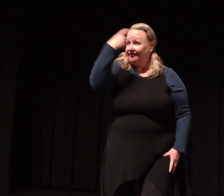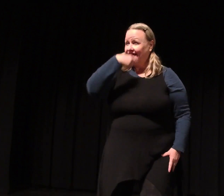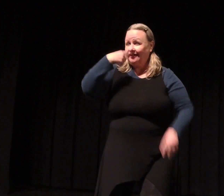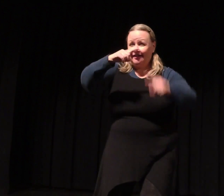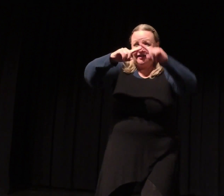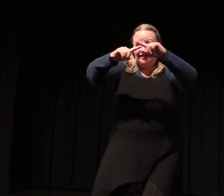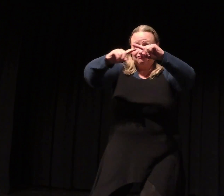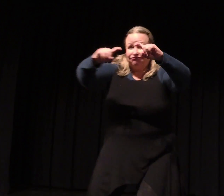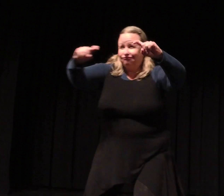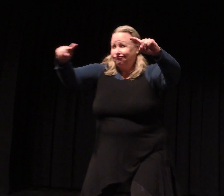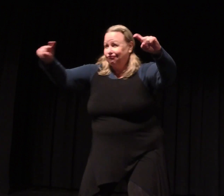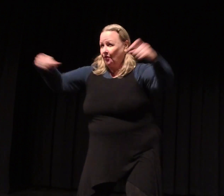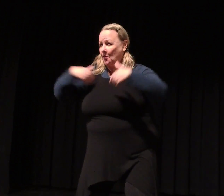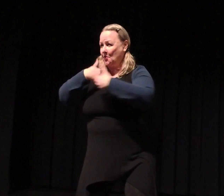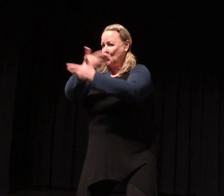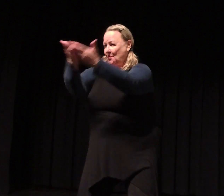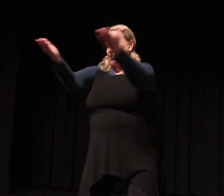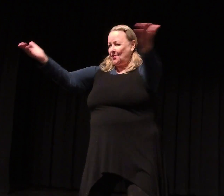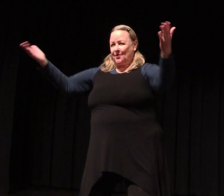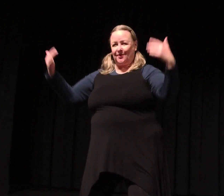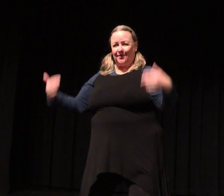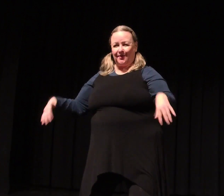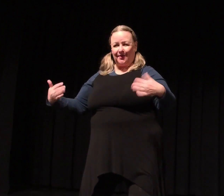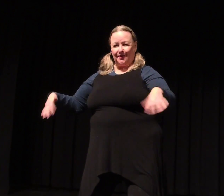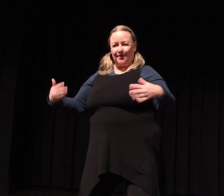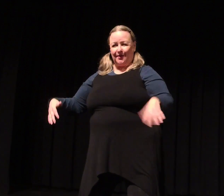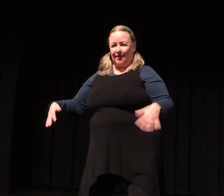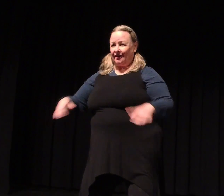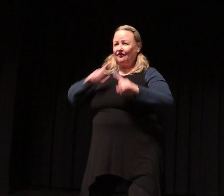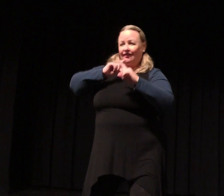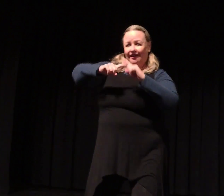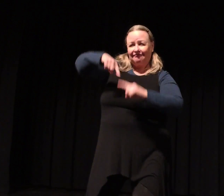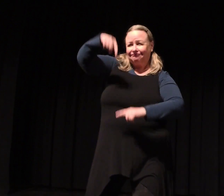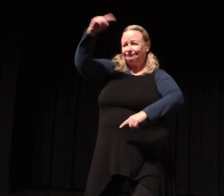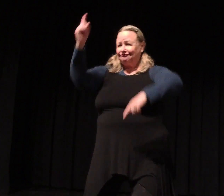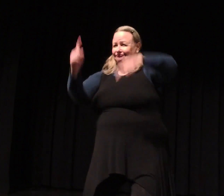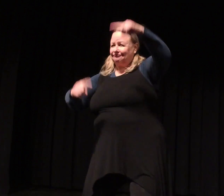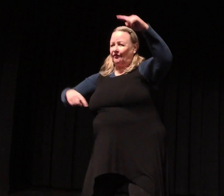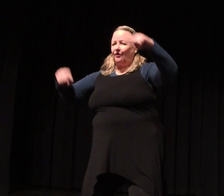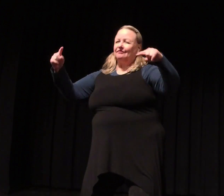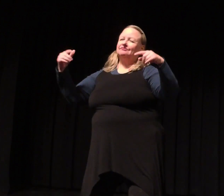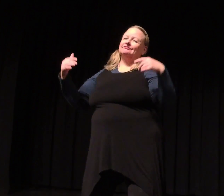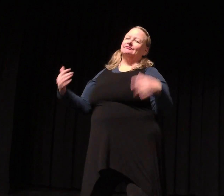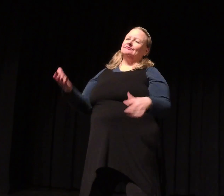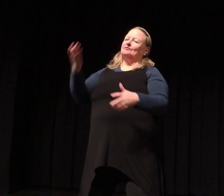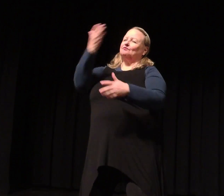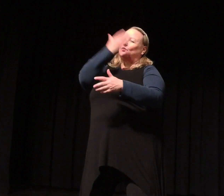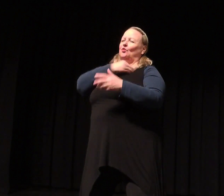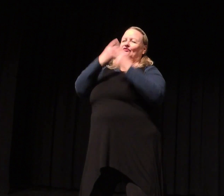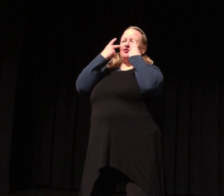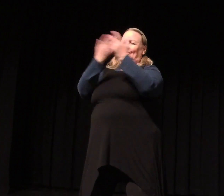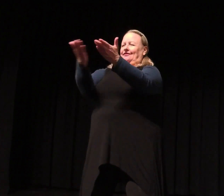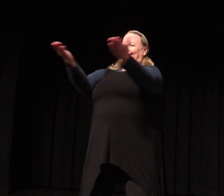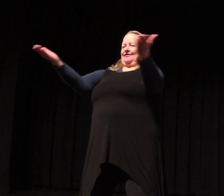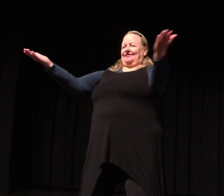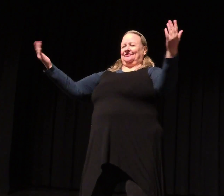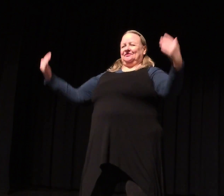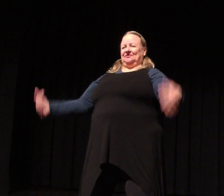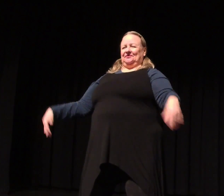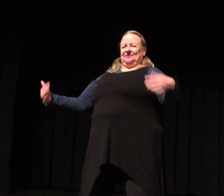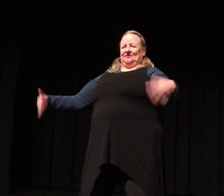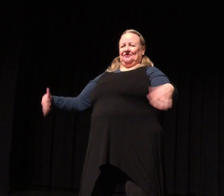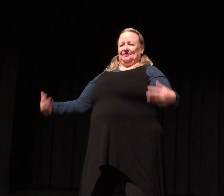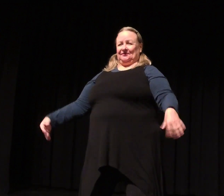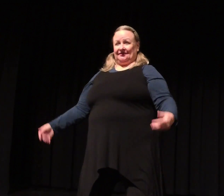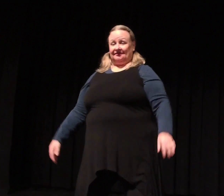Alors, je vous vois ce soir, il y a plein de visages différents. Wow! C'est de la belle diversité, ça. C'est beau